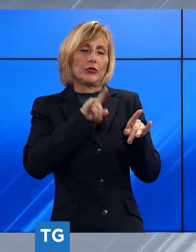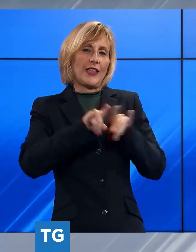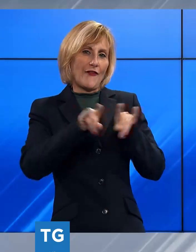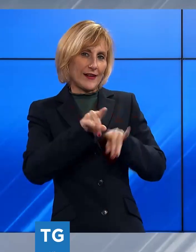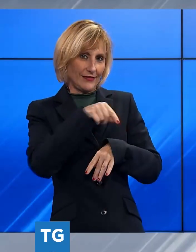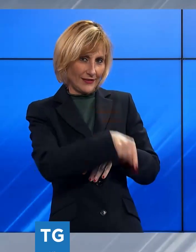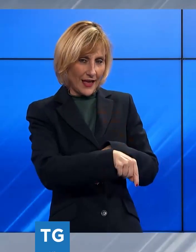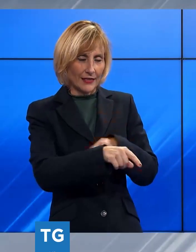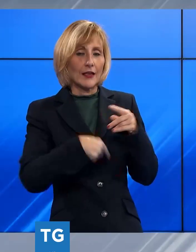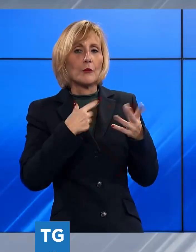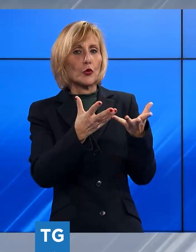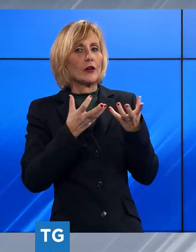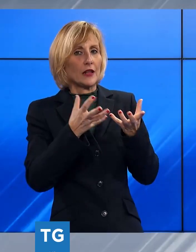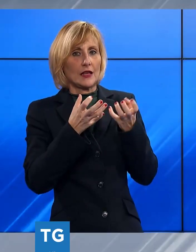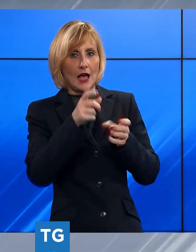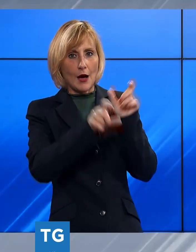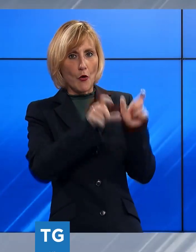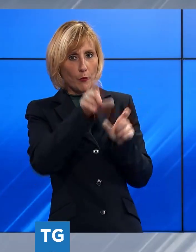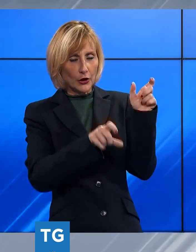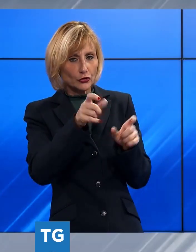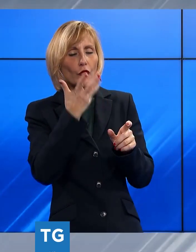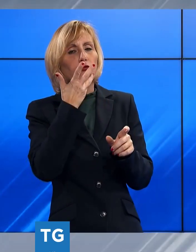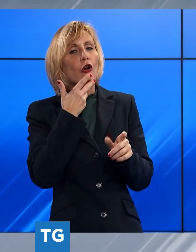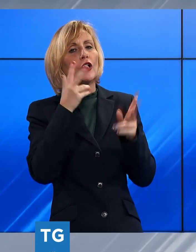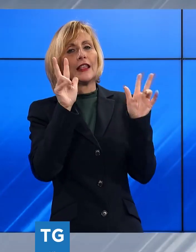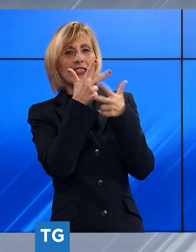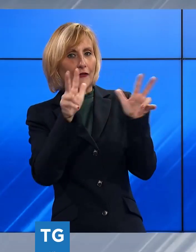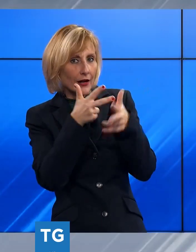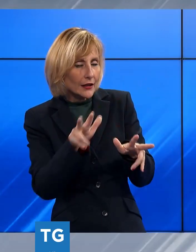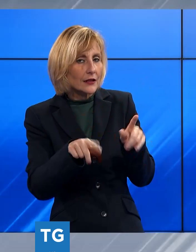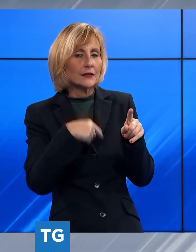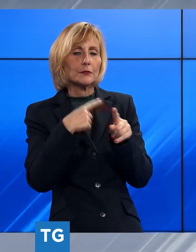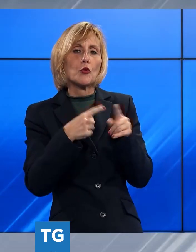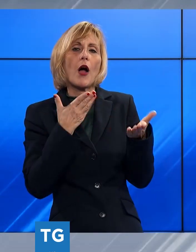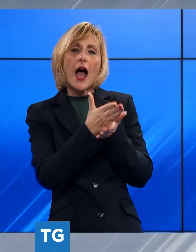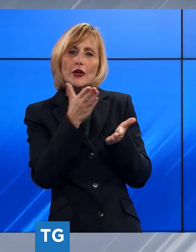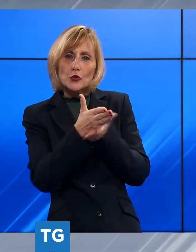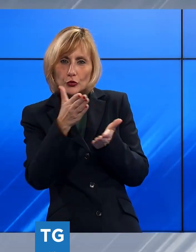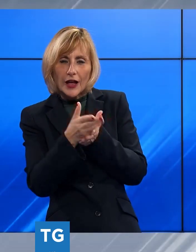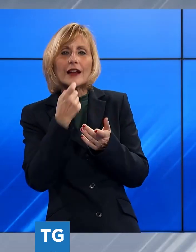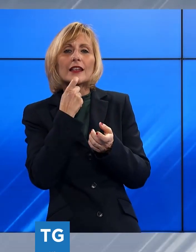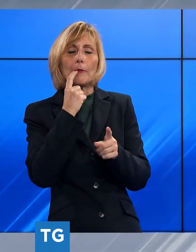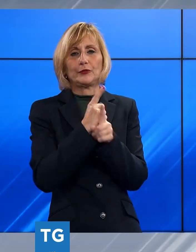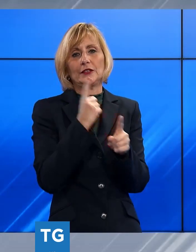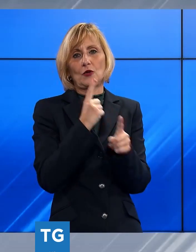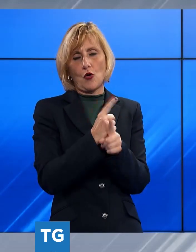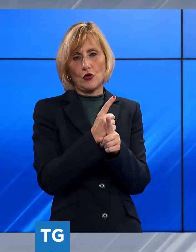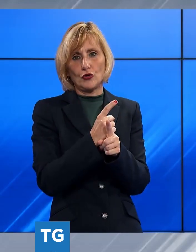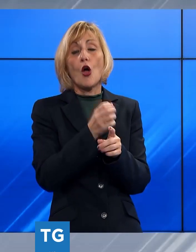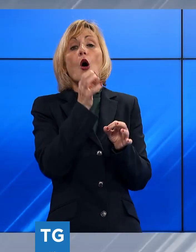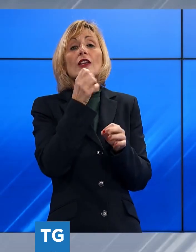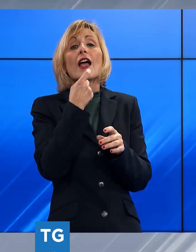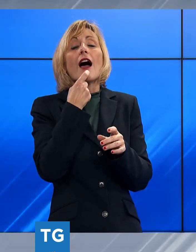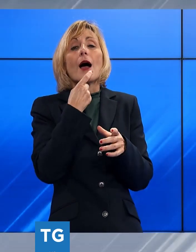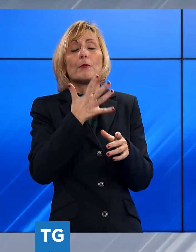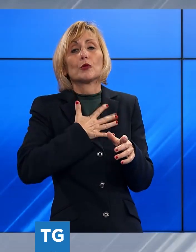di richiamo per le persone che vogliono divertirsi nello stesso tempo dare una mano appunto a chi diciamo a meno di noi e quindi